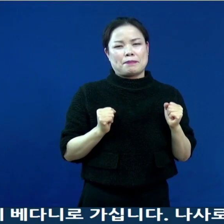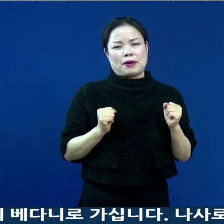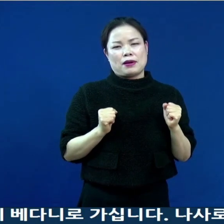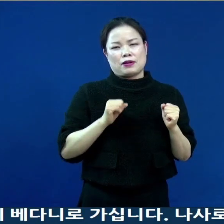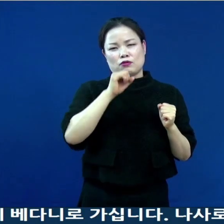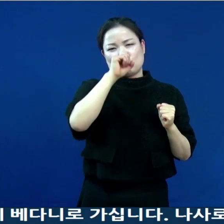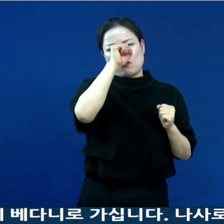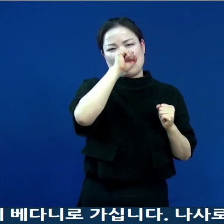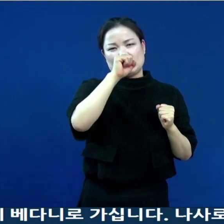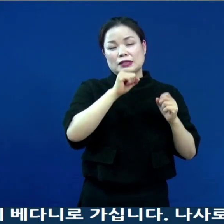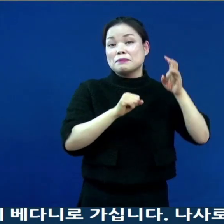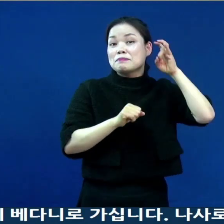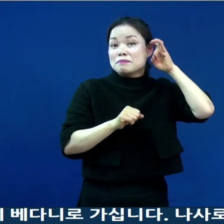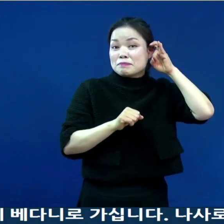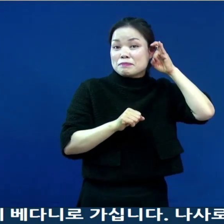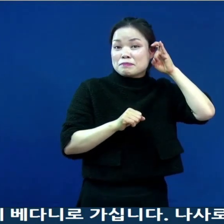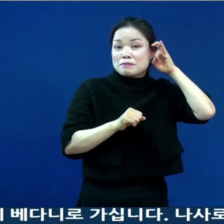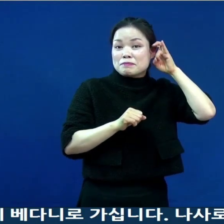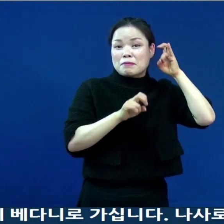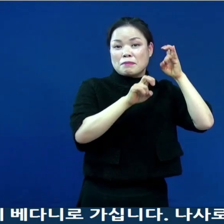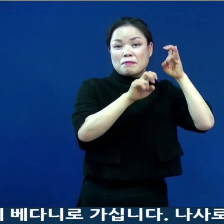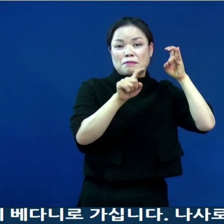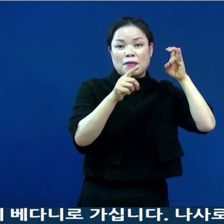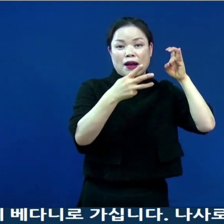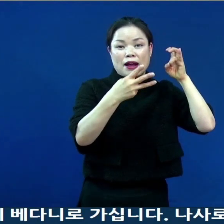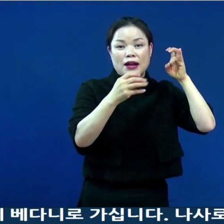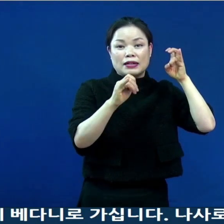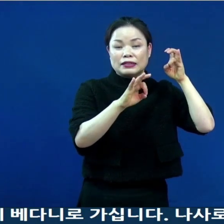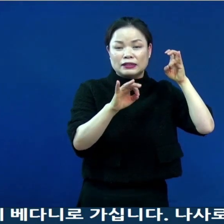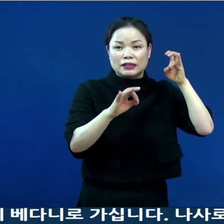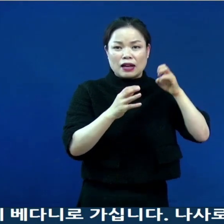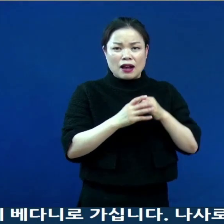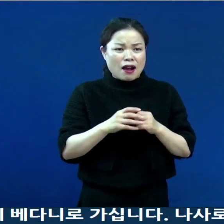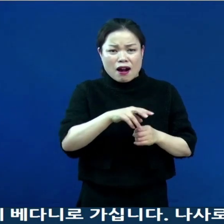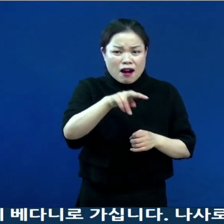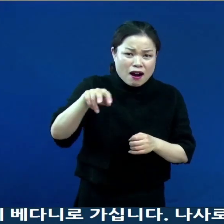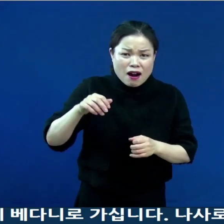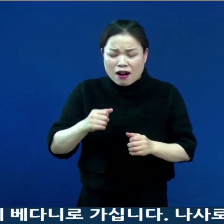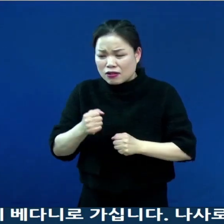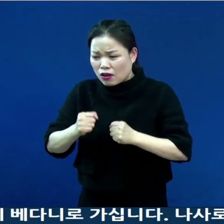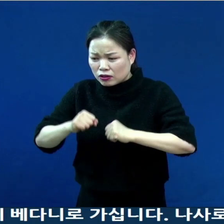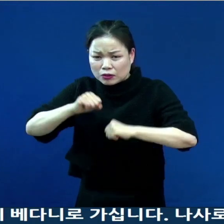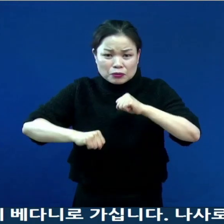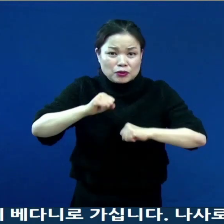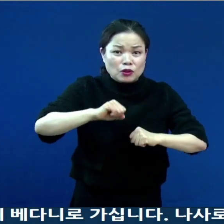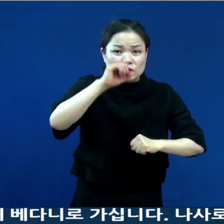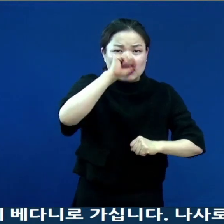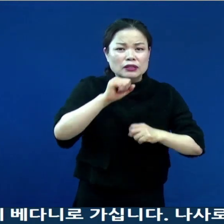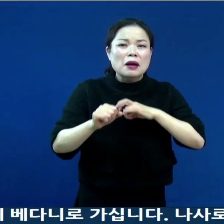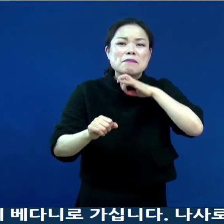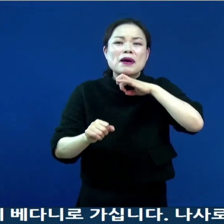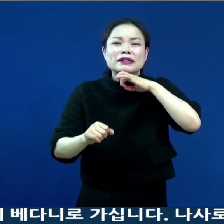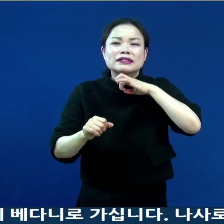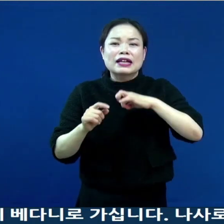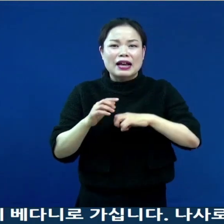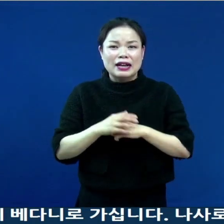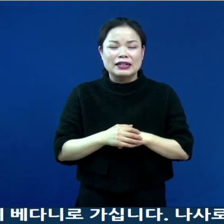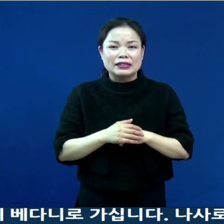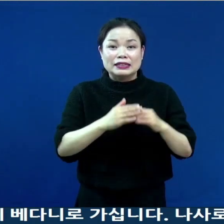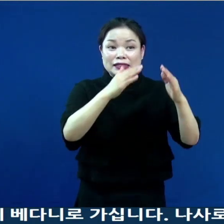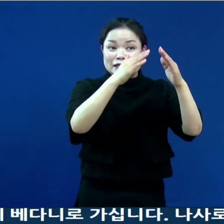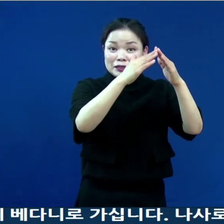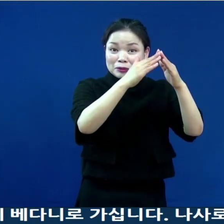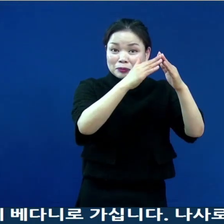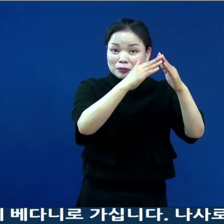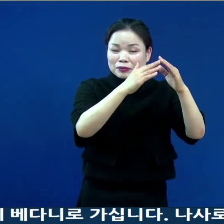거 좋아하는 이 타입인 것 같아요. 여러분, 팔팔거리고 막 이게 열심히 내가 움직이는 거 좋아하면 마르다,